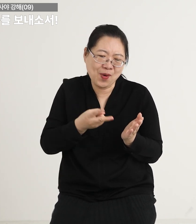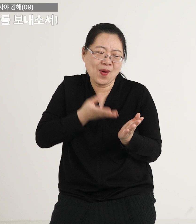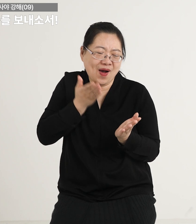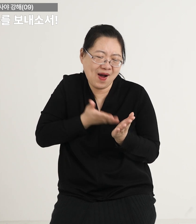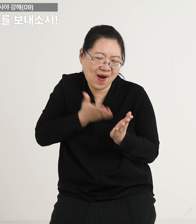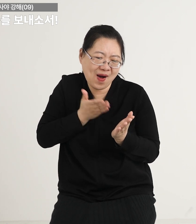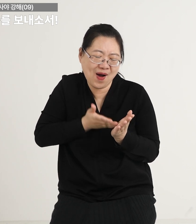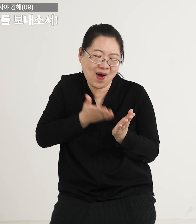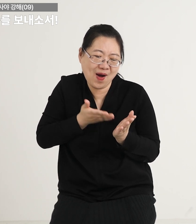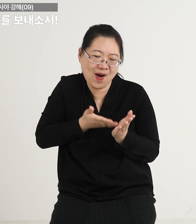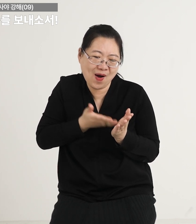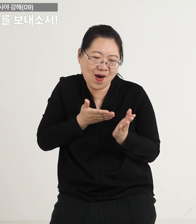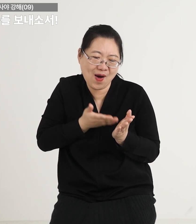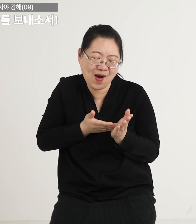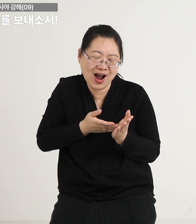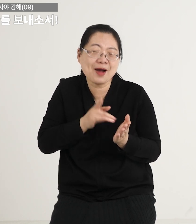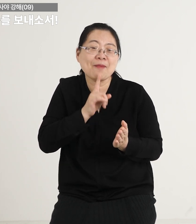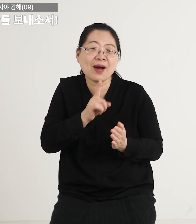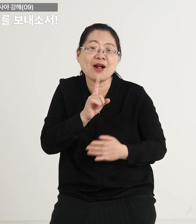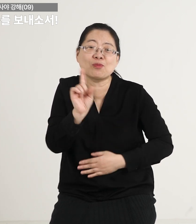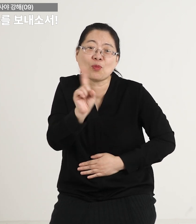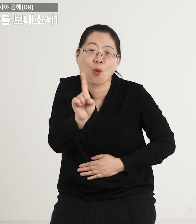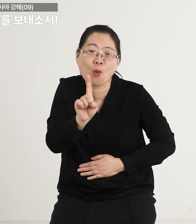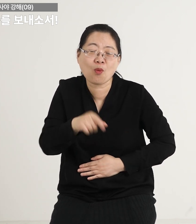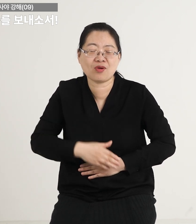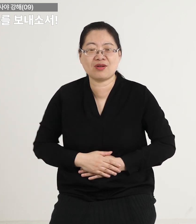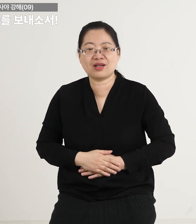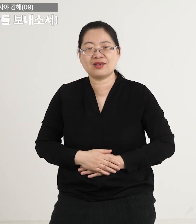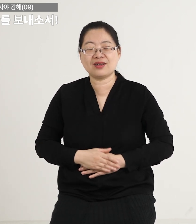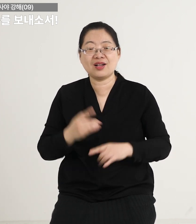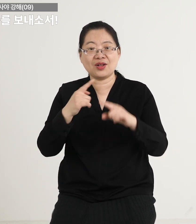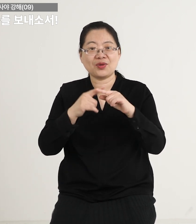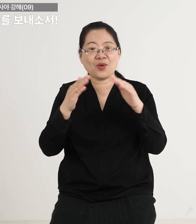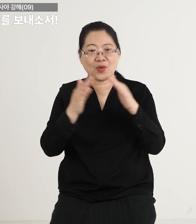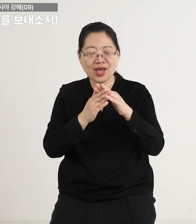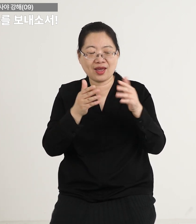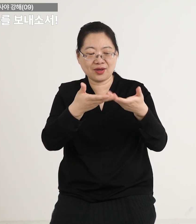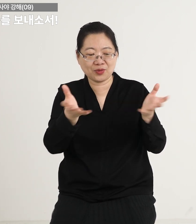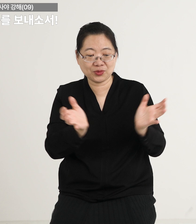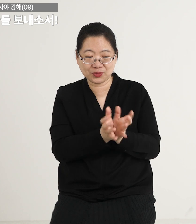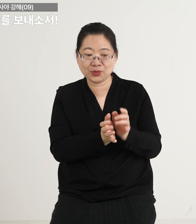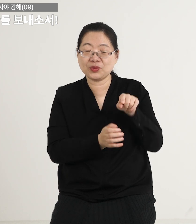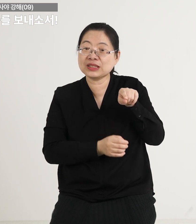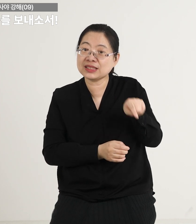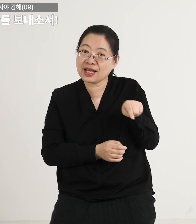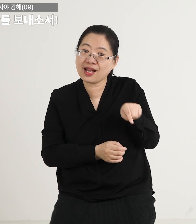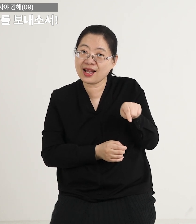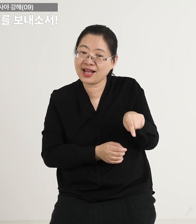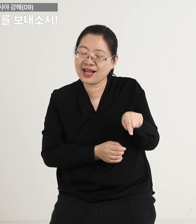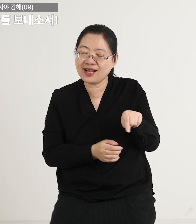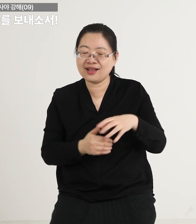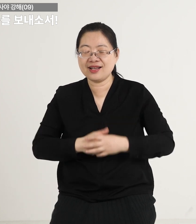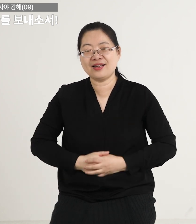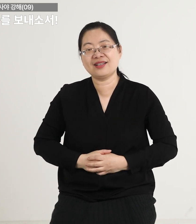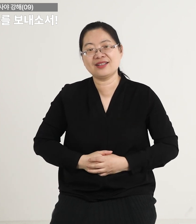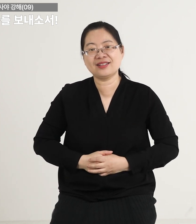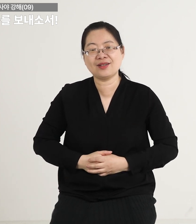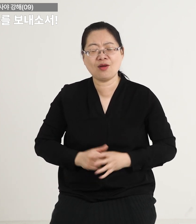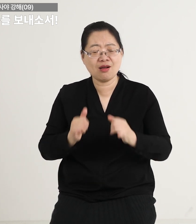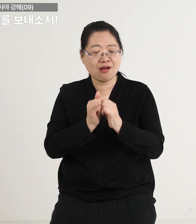강조하는 초점이 뭐냐 하면, 교회라는 공동체는